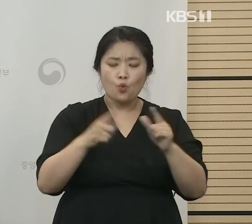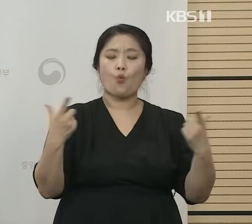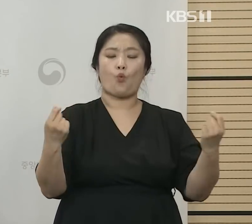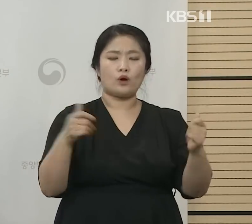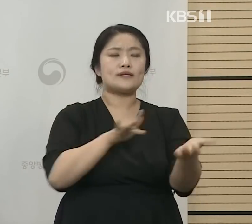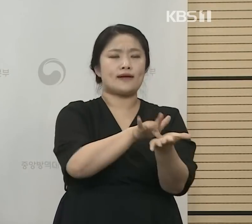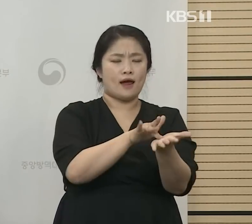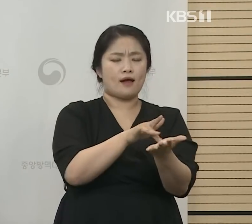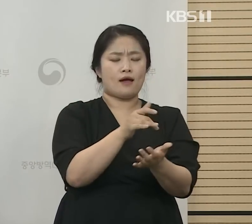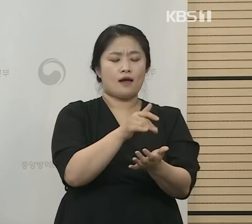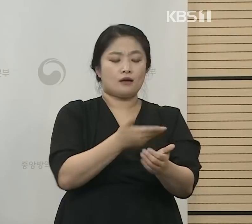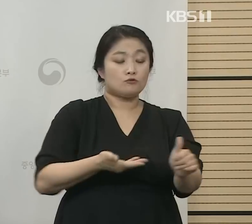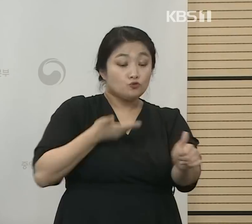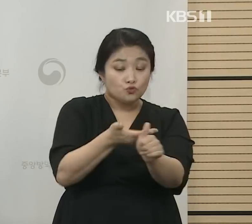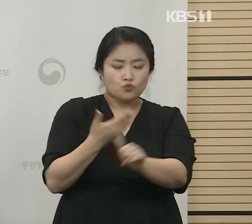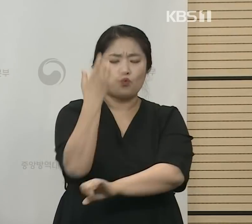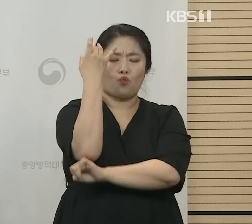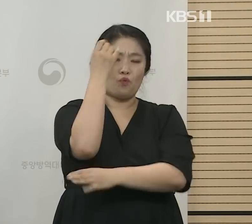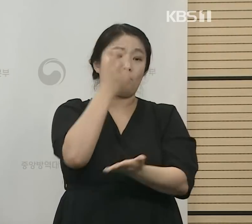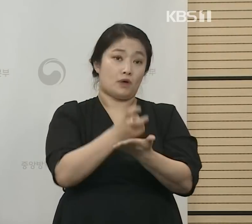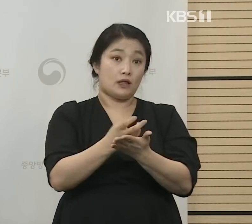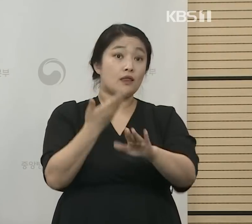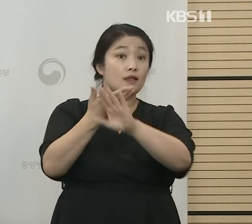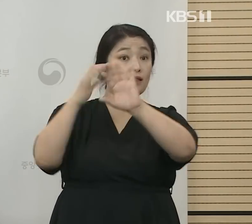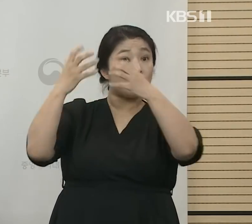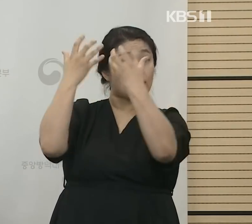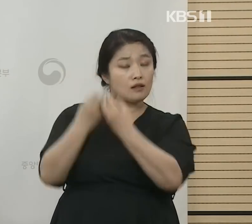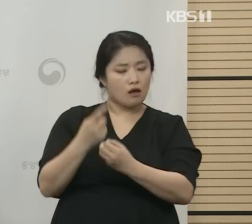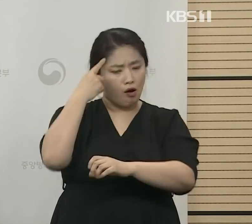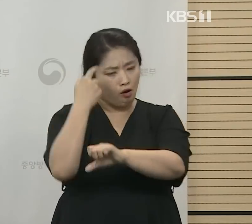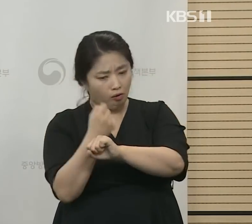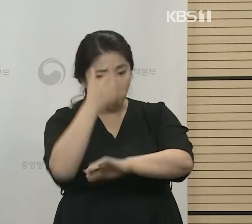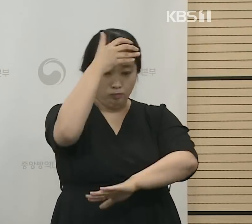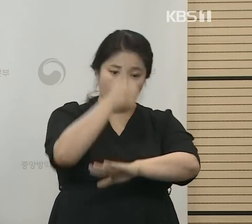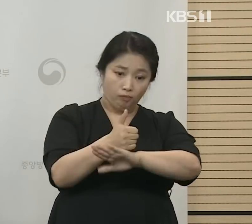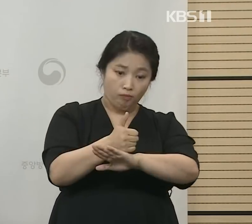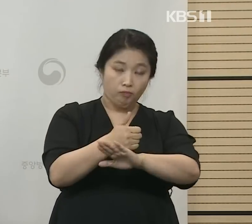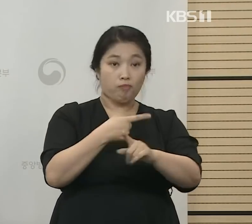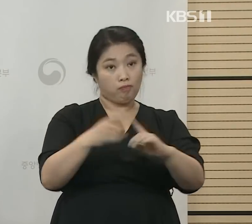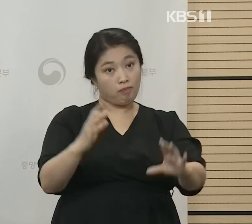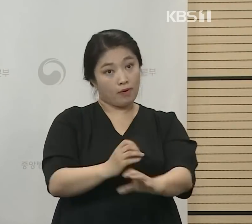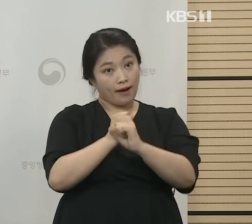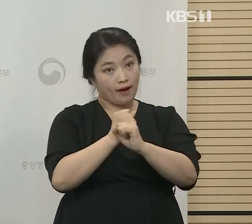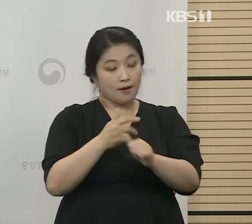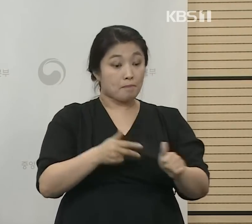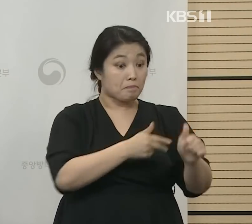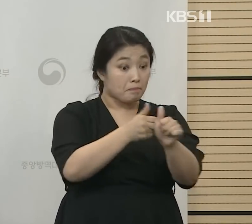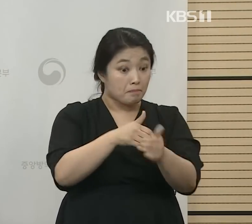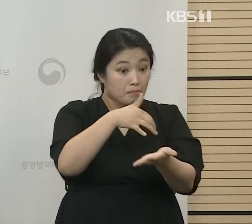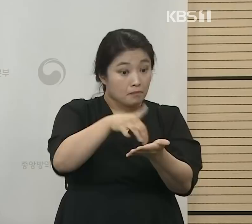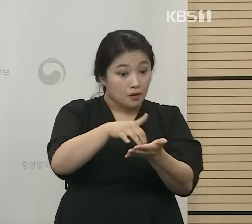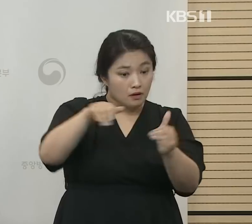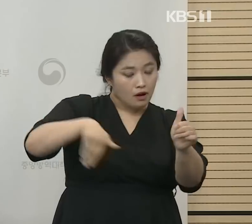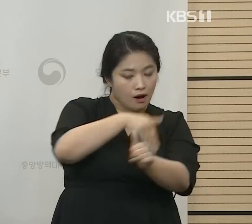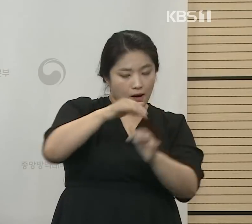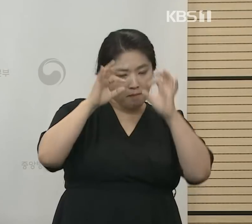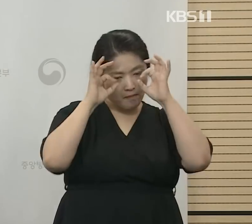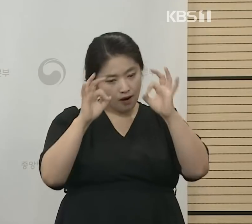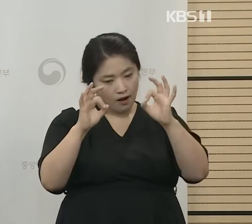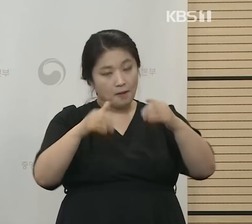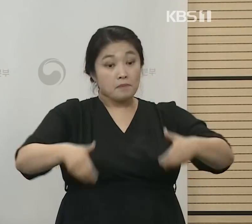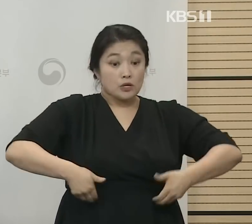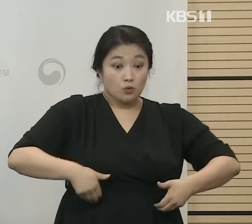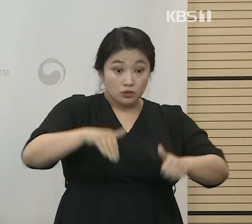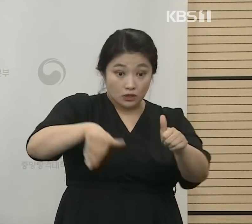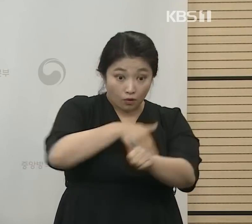백신으로 접종하는 것이 원칙이지만 해외 사례나 연구 결과 등을 토대로 백신 공급 상황을 고려해서